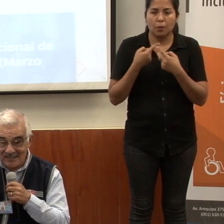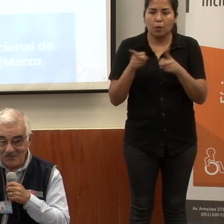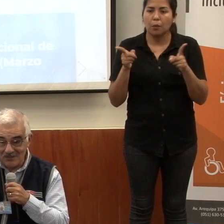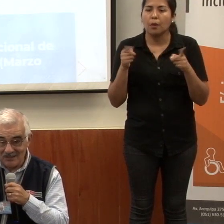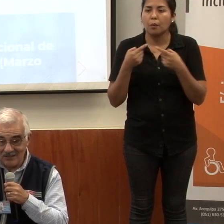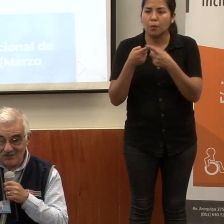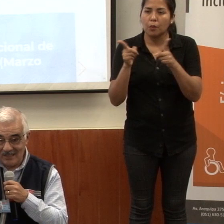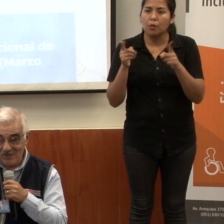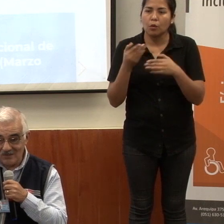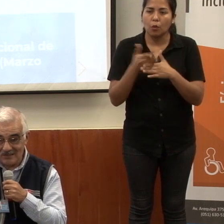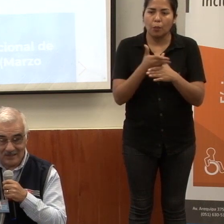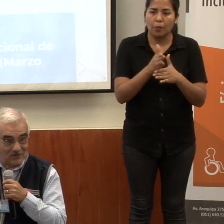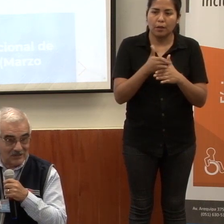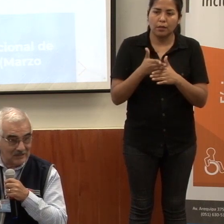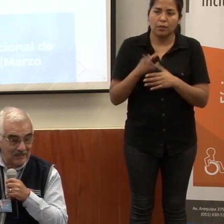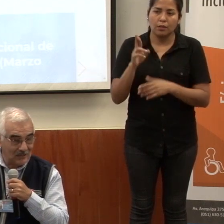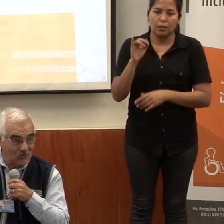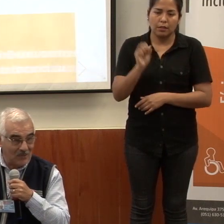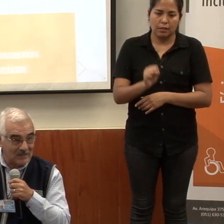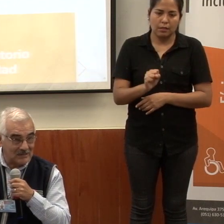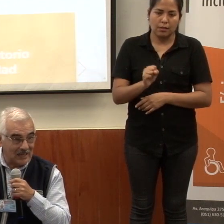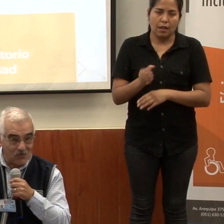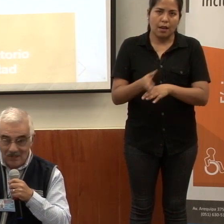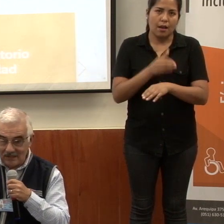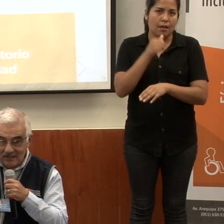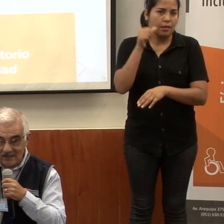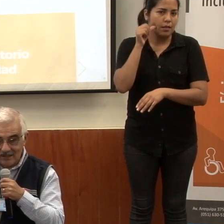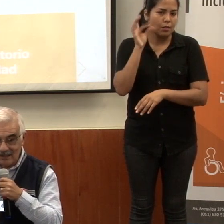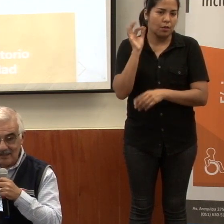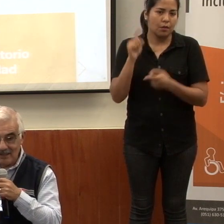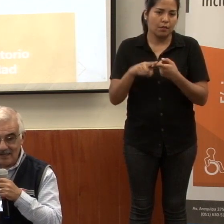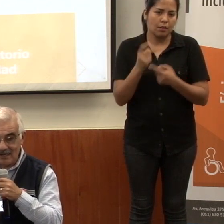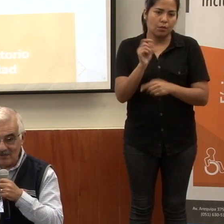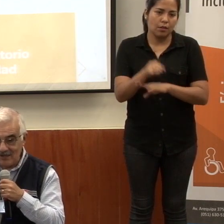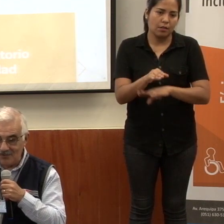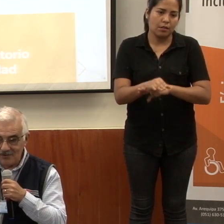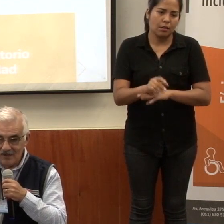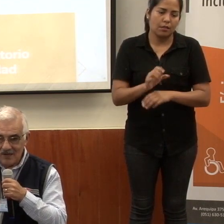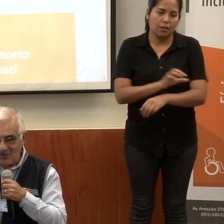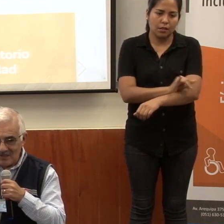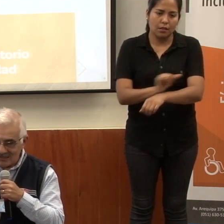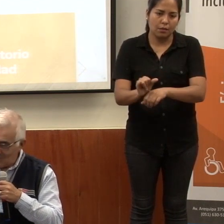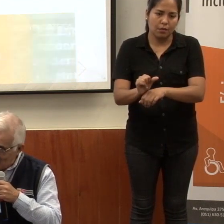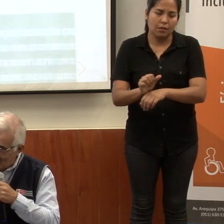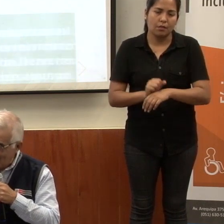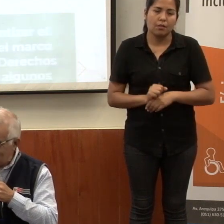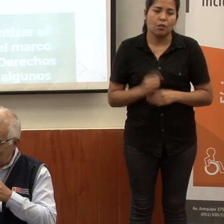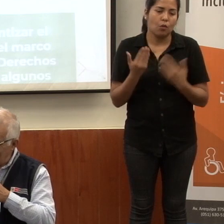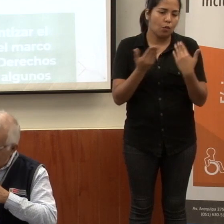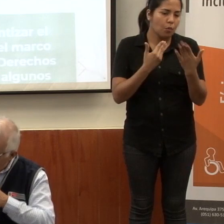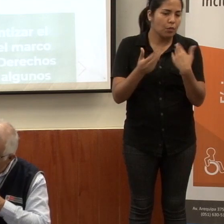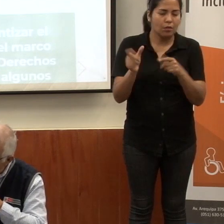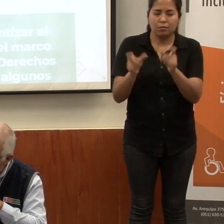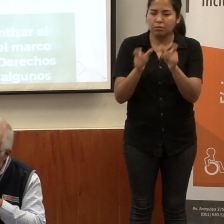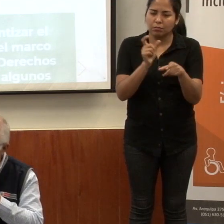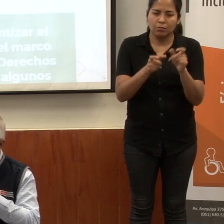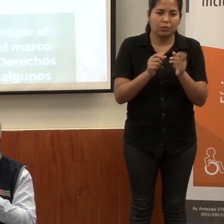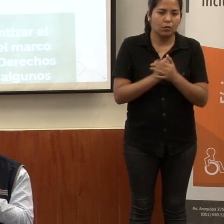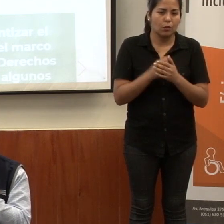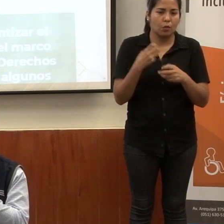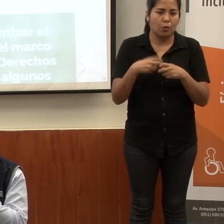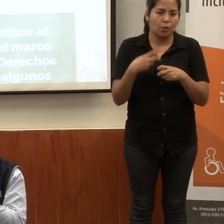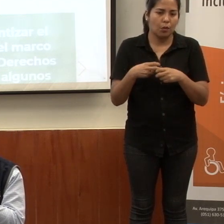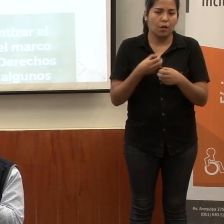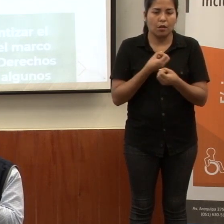las RIS que estamos haciendo. Ayer hemos estado desde las 9 hasta la 1 de la tarde ahí en Caraballo, conversando con la gente, dando nuestros